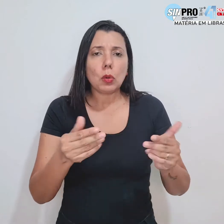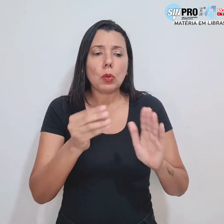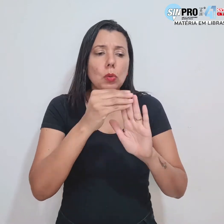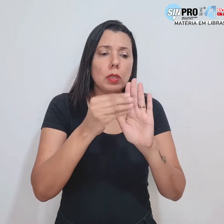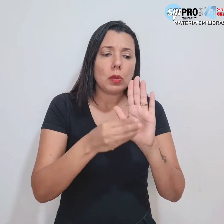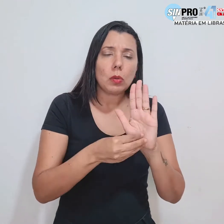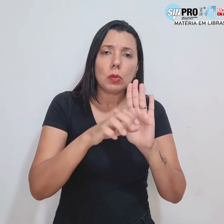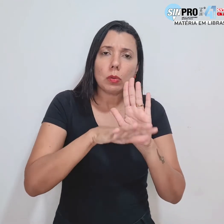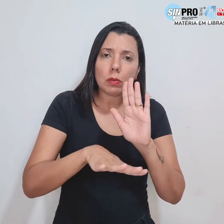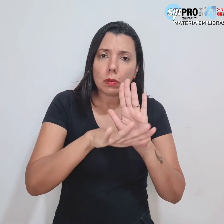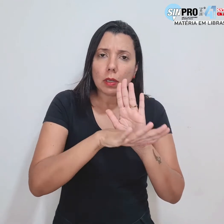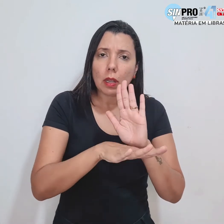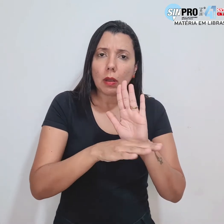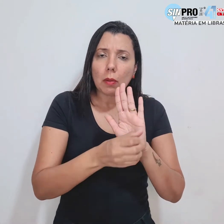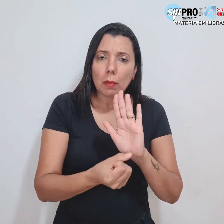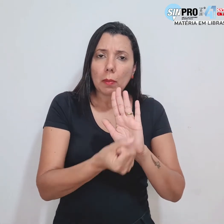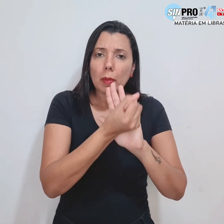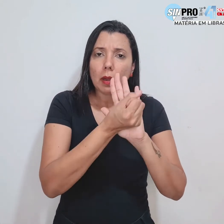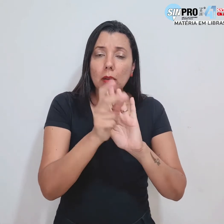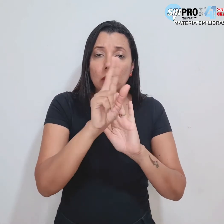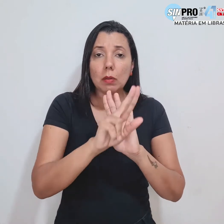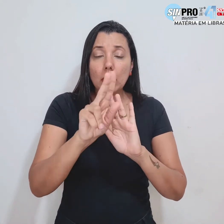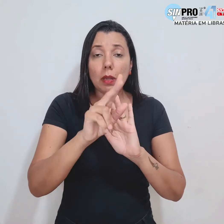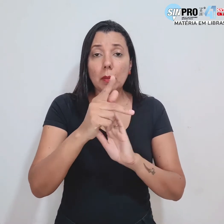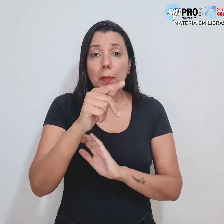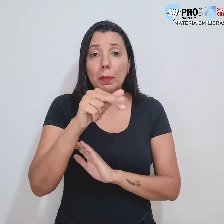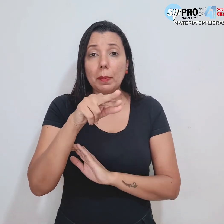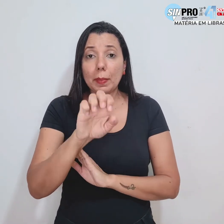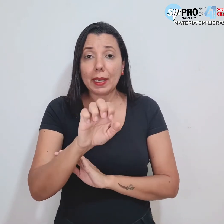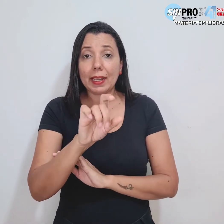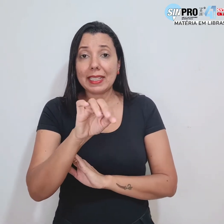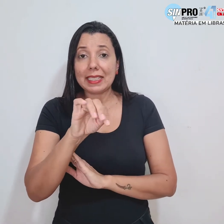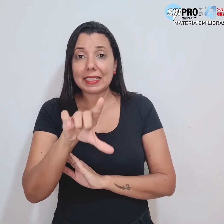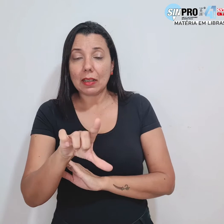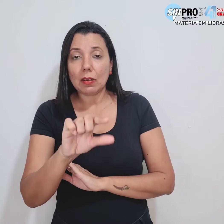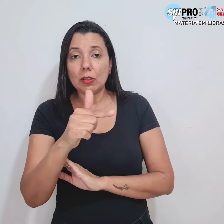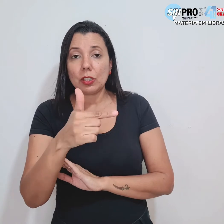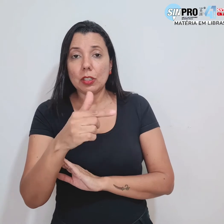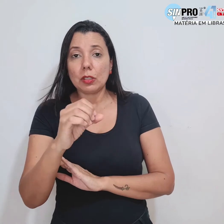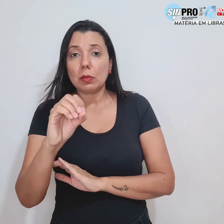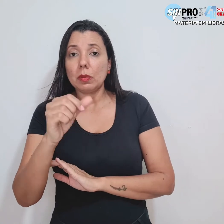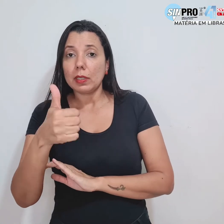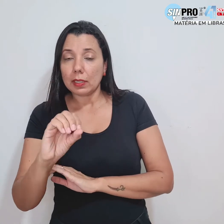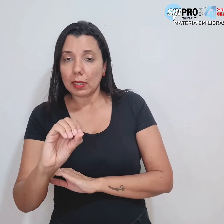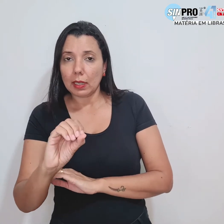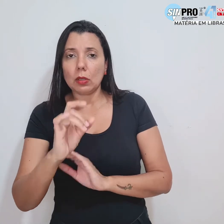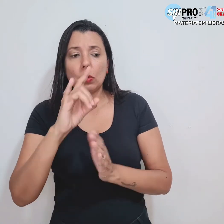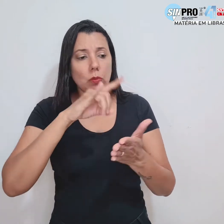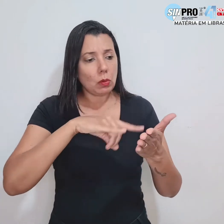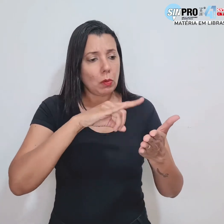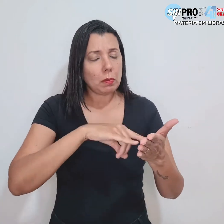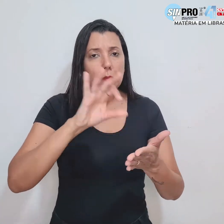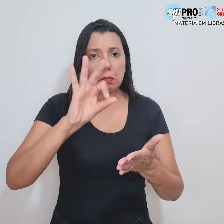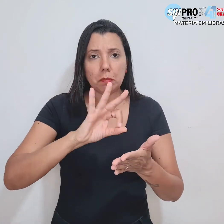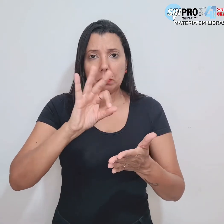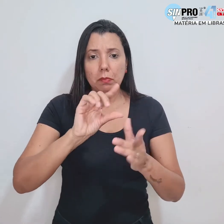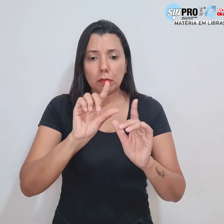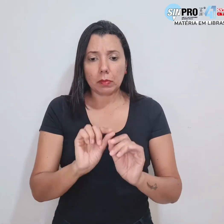conteúdo local, criado pelo Marco Regulatório do Pré-Sal de 2010. Pelo documento, há percentuais